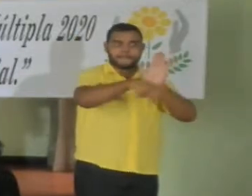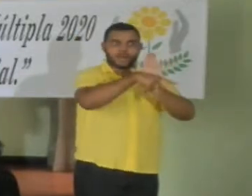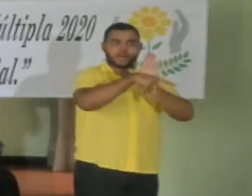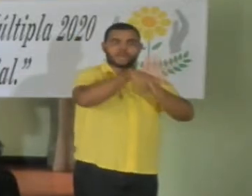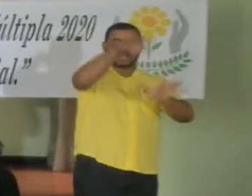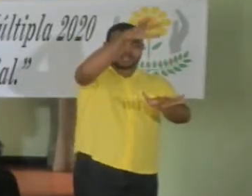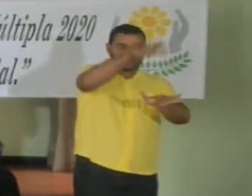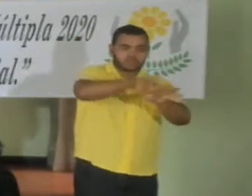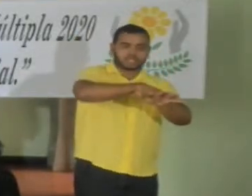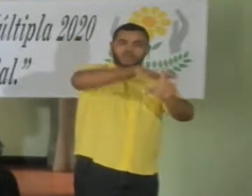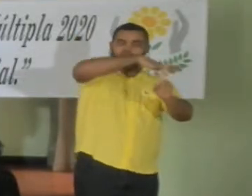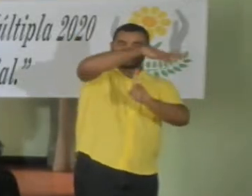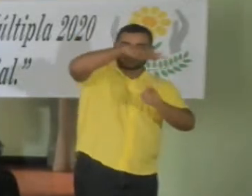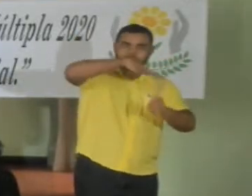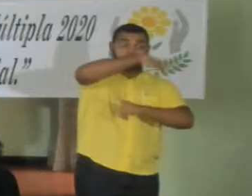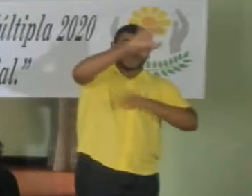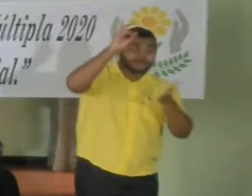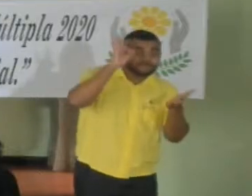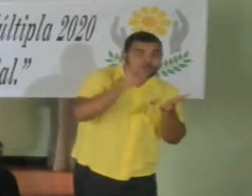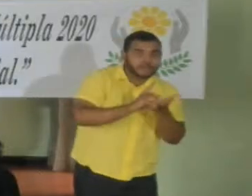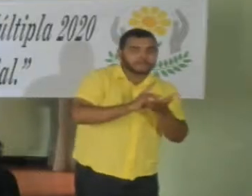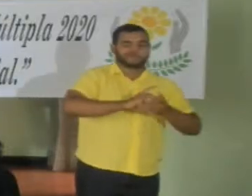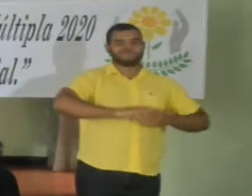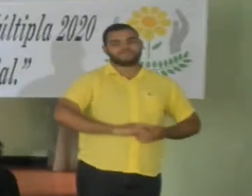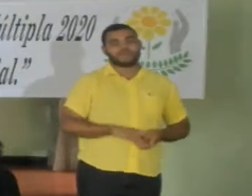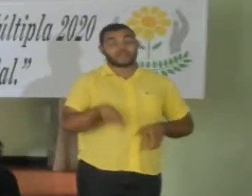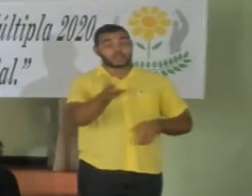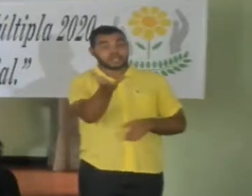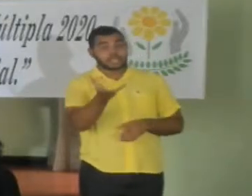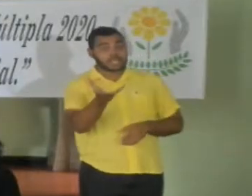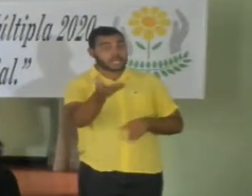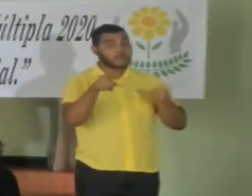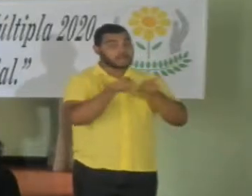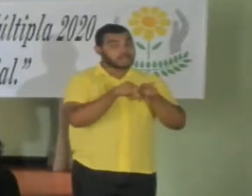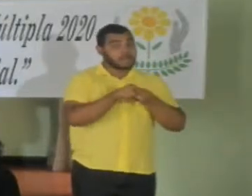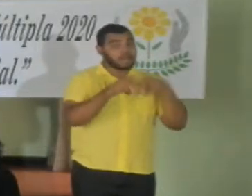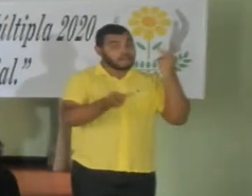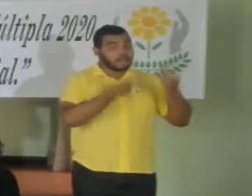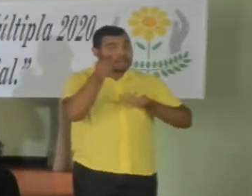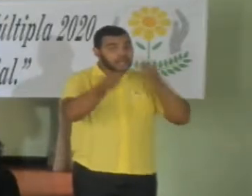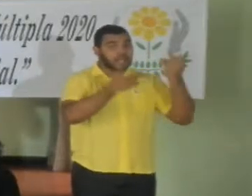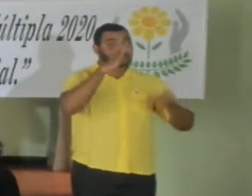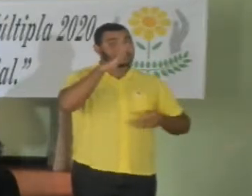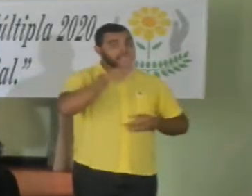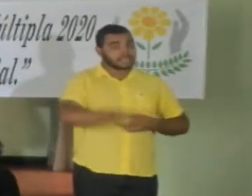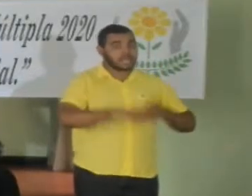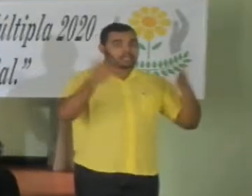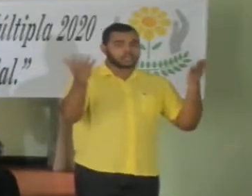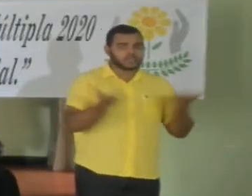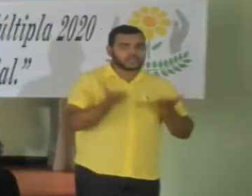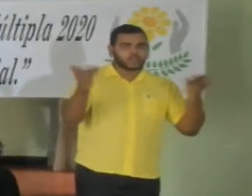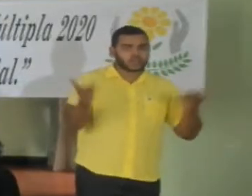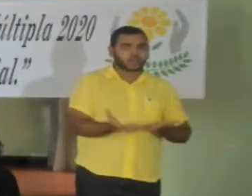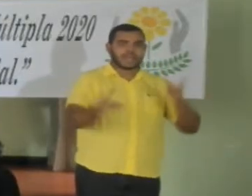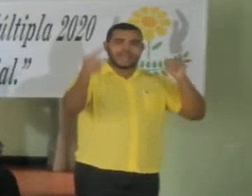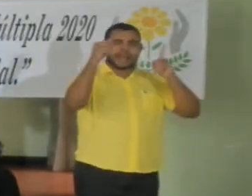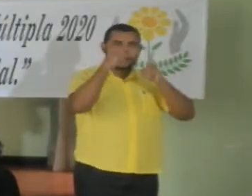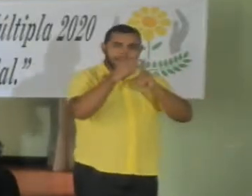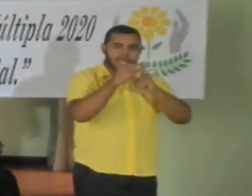social. Nós queremos deixar bem claro nessa tarde de hoje aqui que a